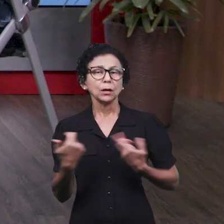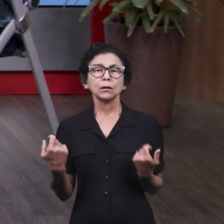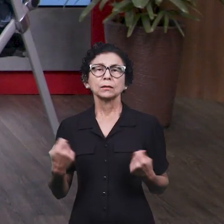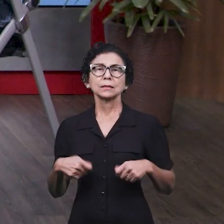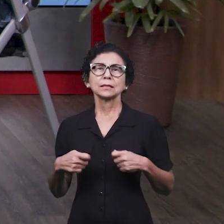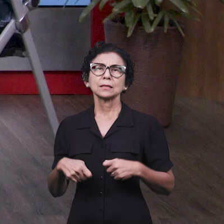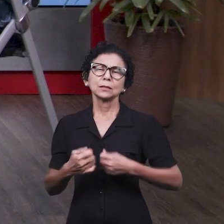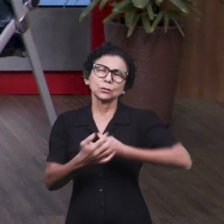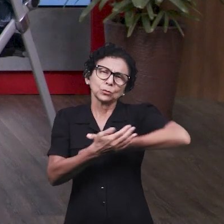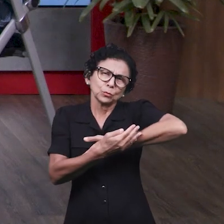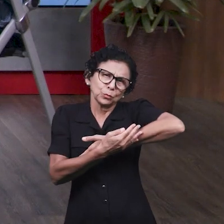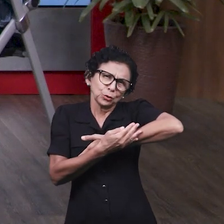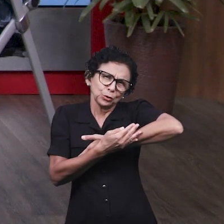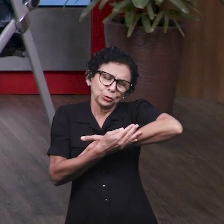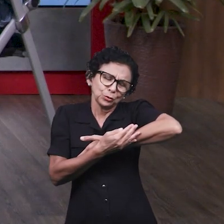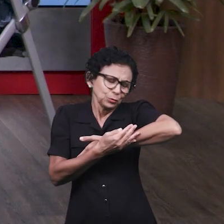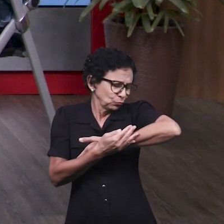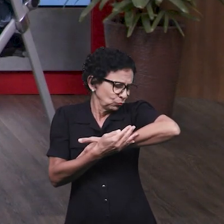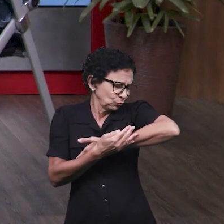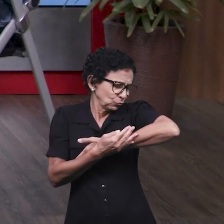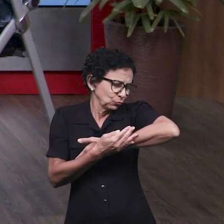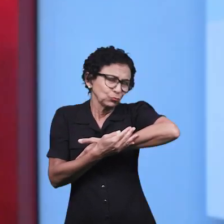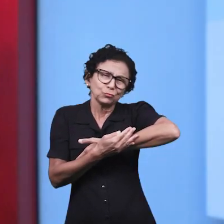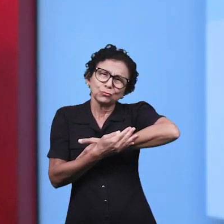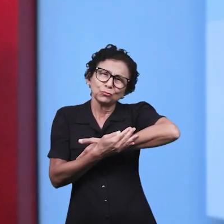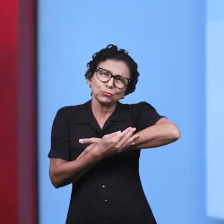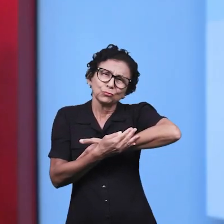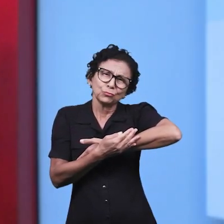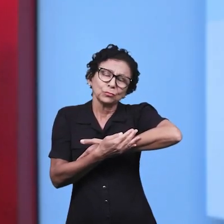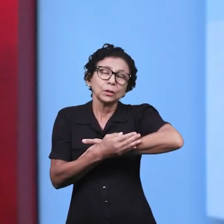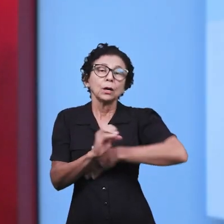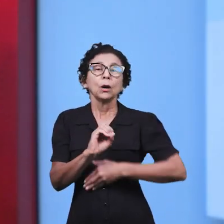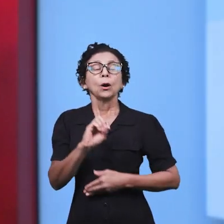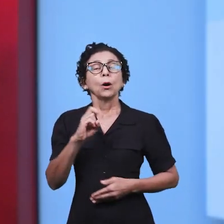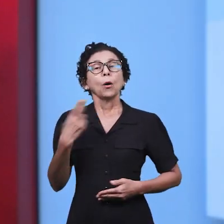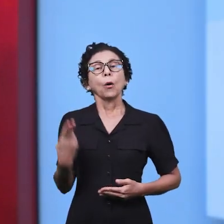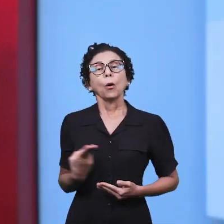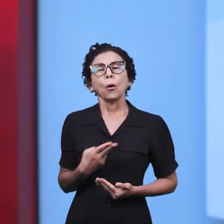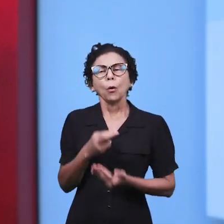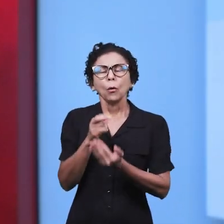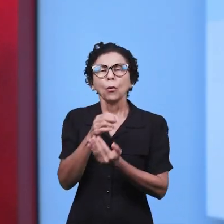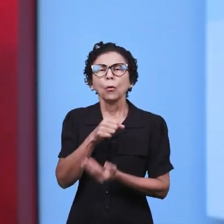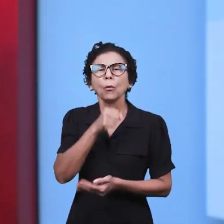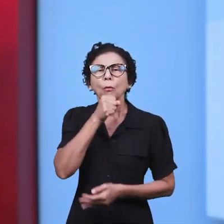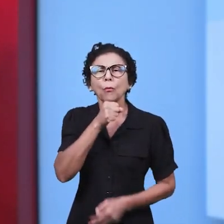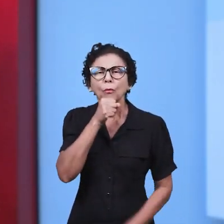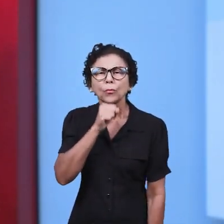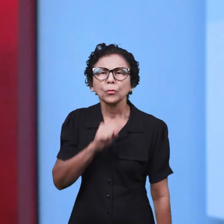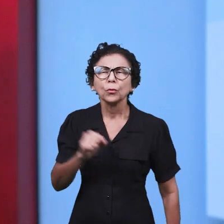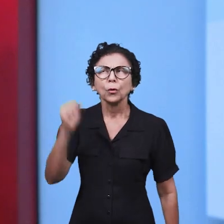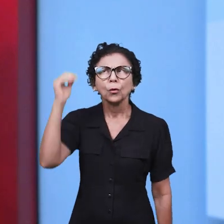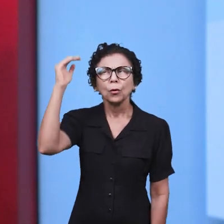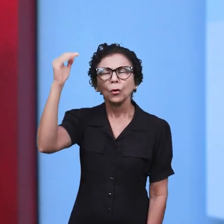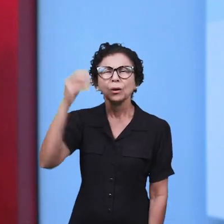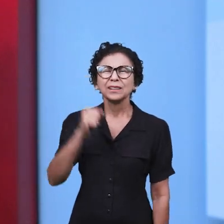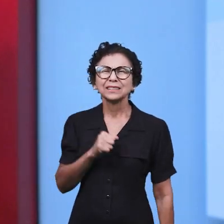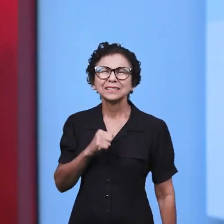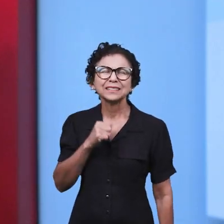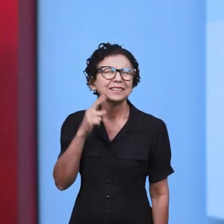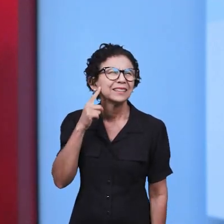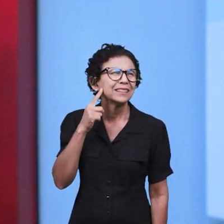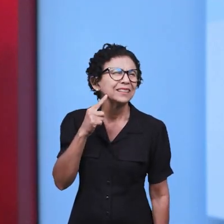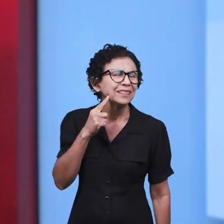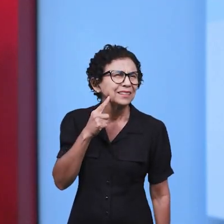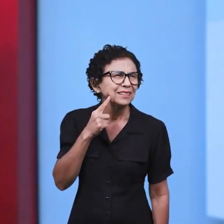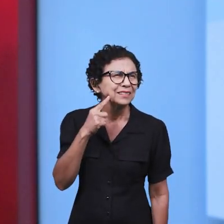tão pequenininho, não é mesmo? Acabou de nascer, ou um idoso, se tem alguma perda auditiva e está trazendo alguma dificuldade